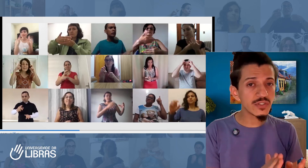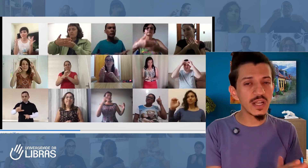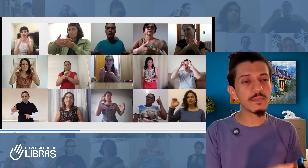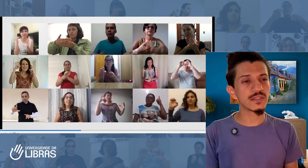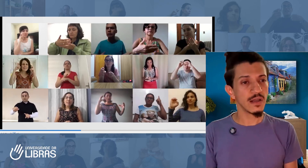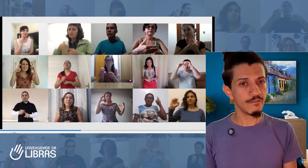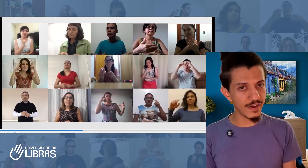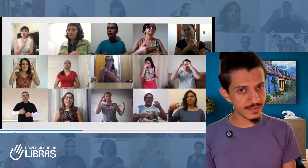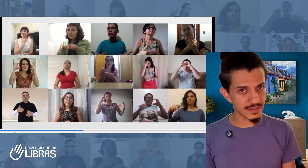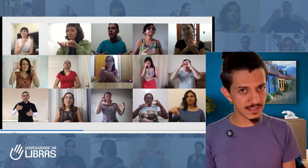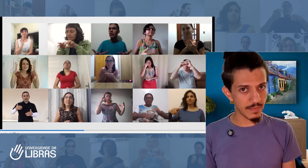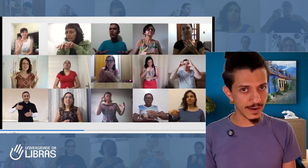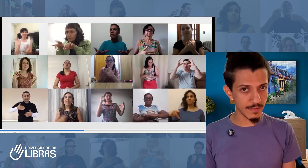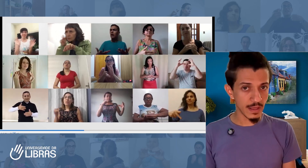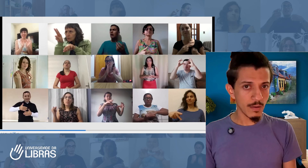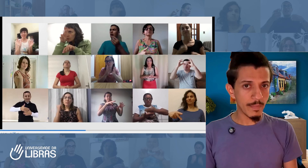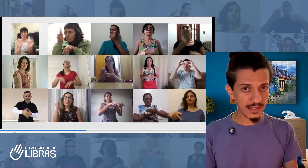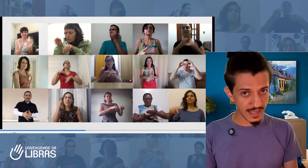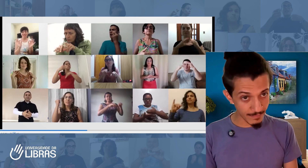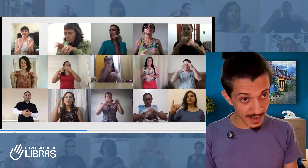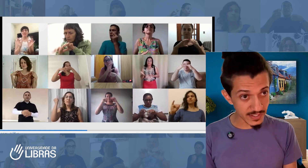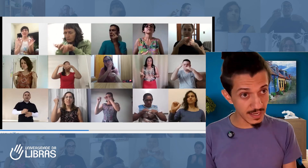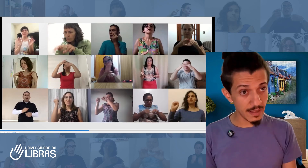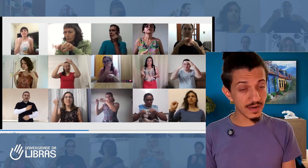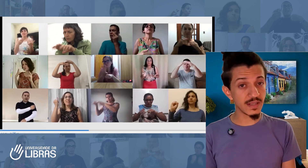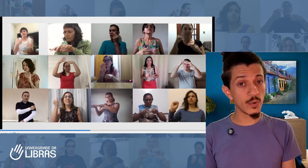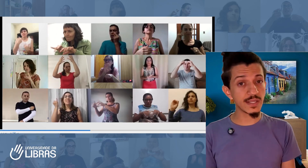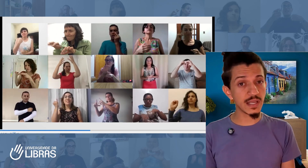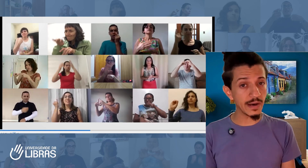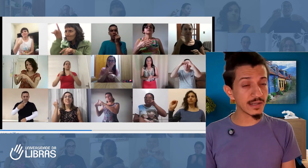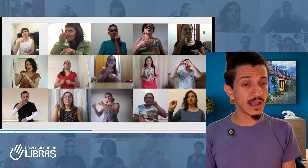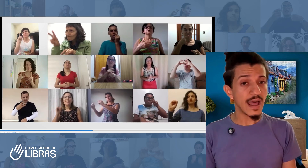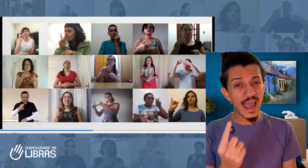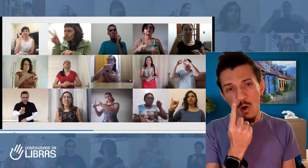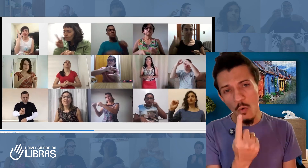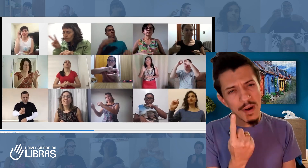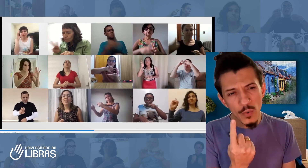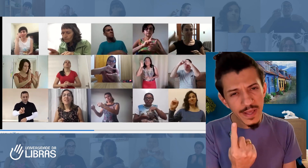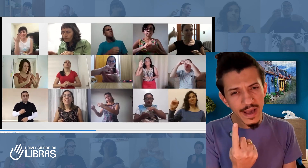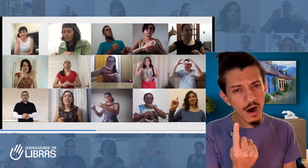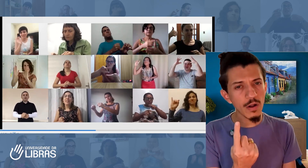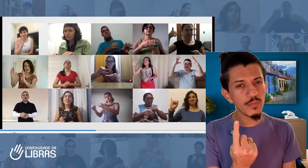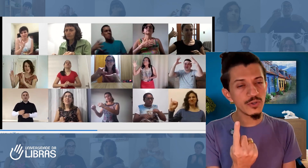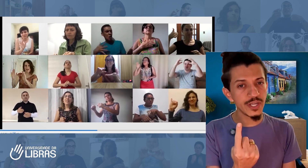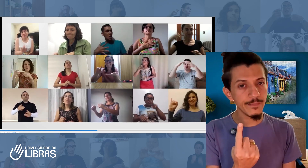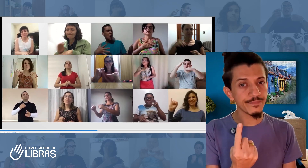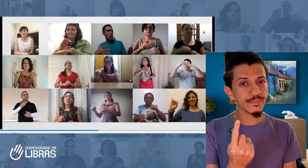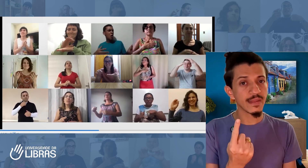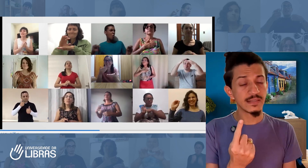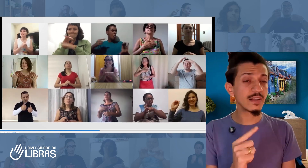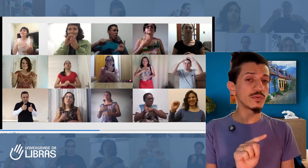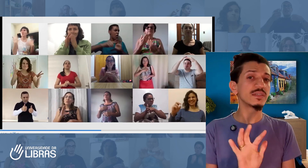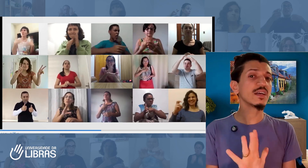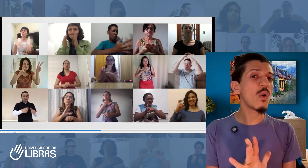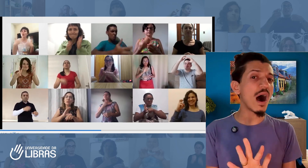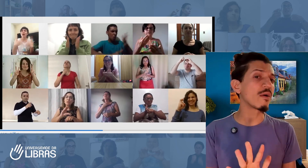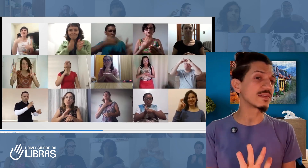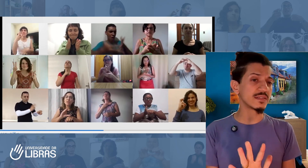Libras feitas na semana. Para ser fluente em Libras em 8 semanas, é uma única aula por dia, sendo 5 aulas na semana. E